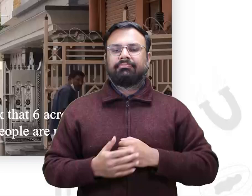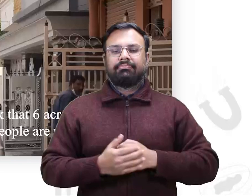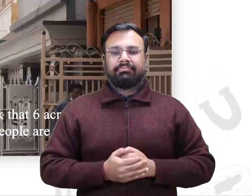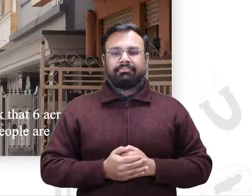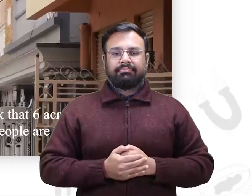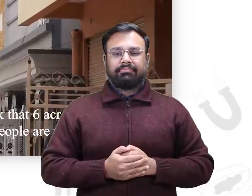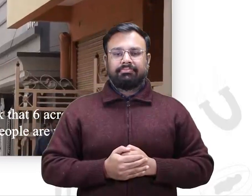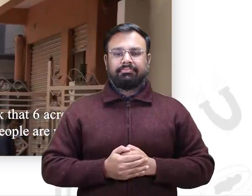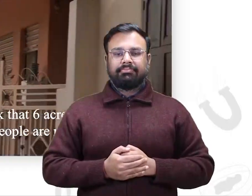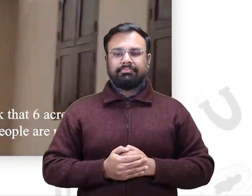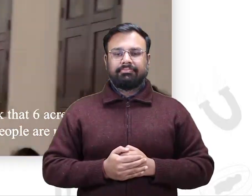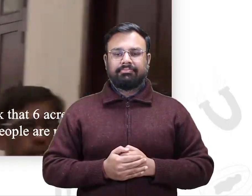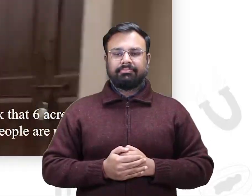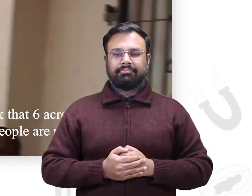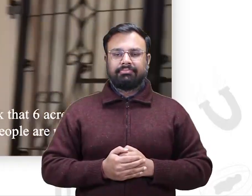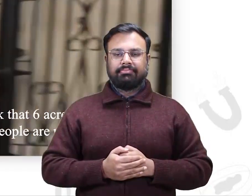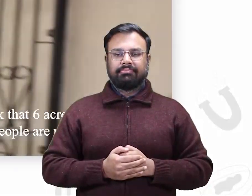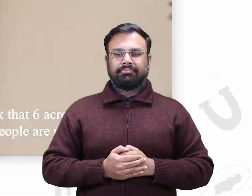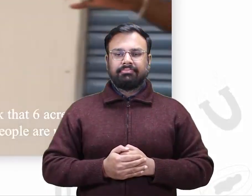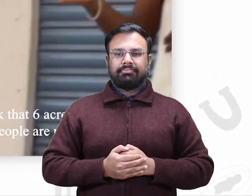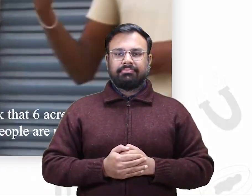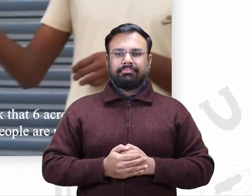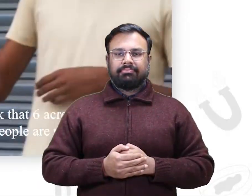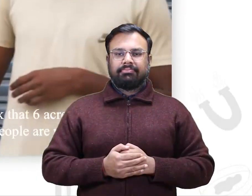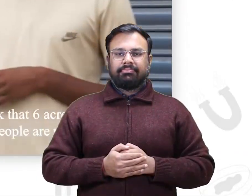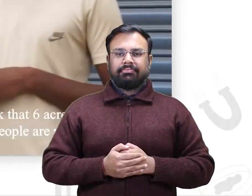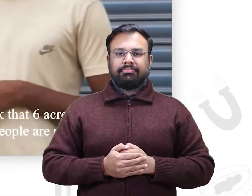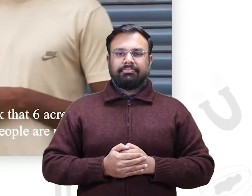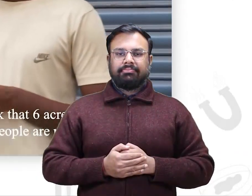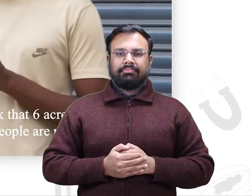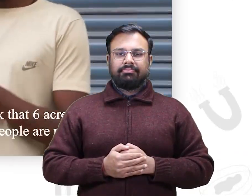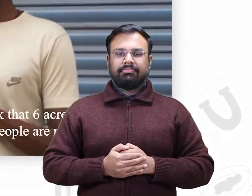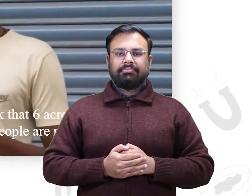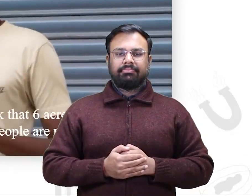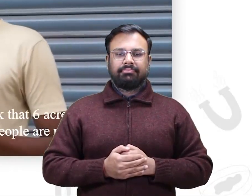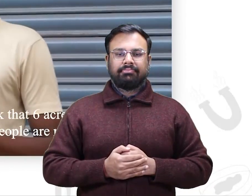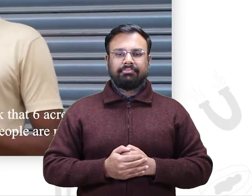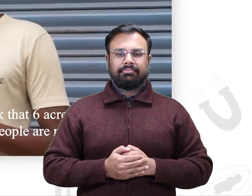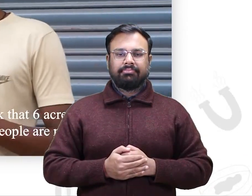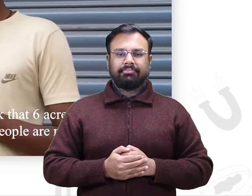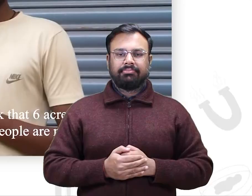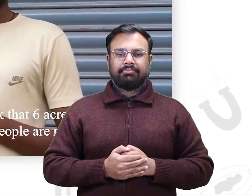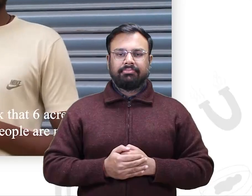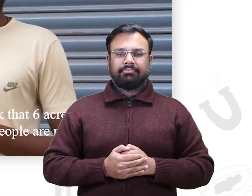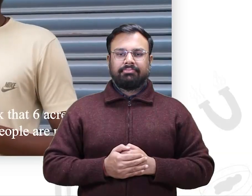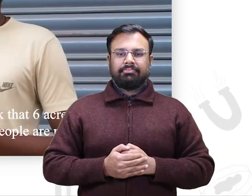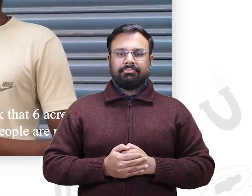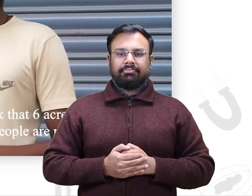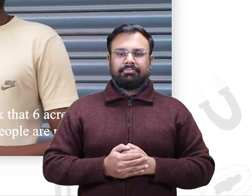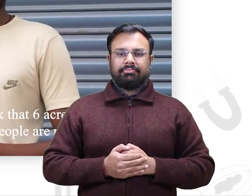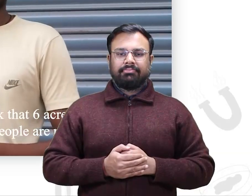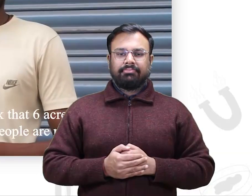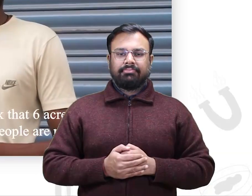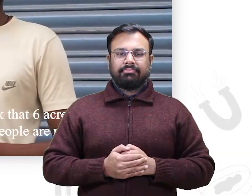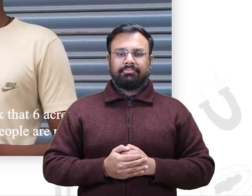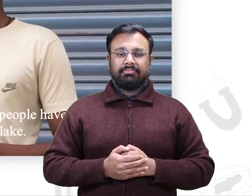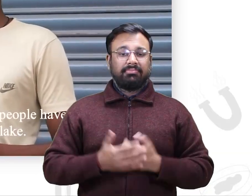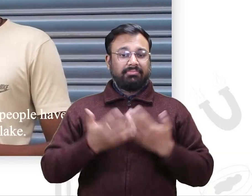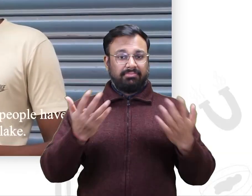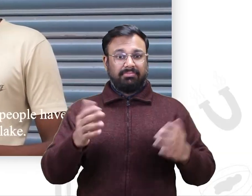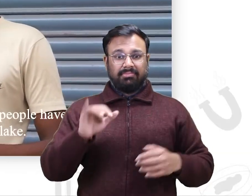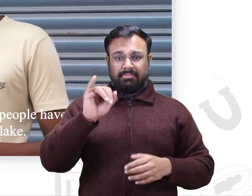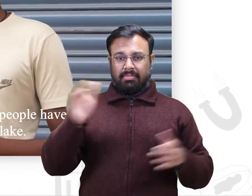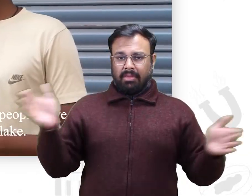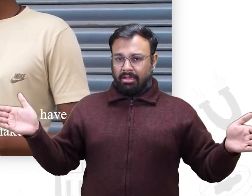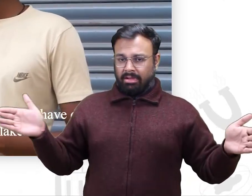బిల్డింగ్ మొత్తం చెరువులో పట్టినే ఉన్నది. ఎవరు రావట్లేదు, అట్లా వదిలేసారు. కాకపోతే కట్ట వదిలేసారు, మొత్తం చెరువు కింద అయిపోయింది. ఇప్పుడు 6 to 7